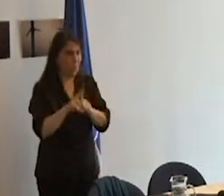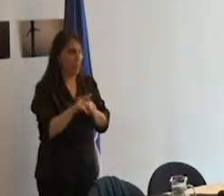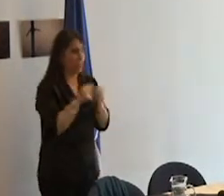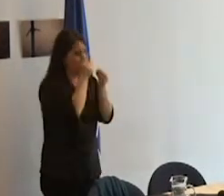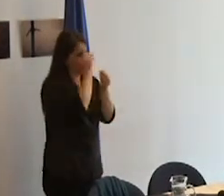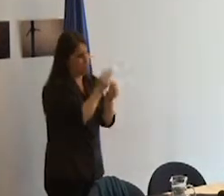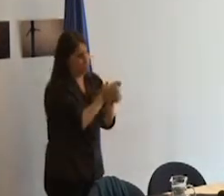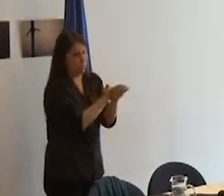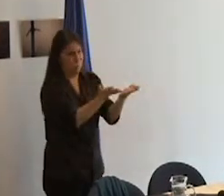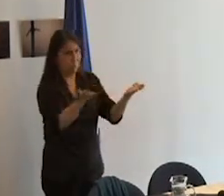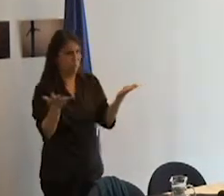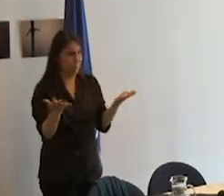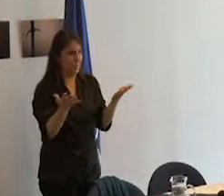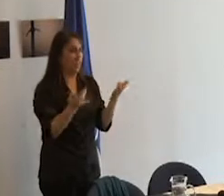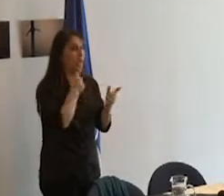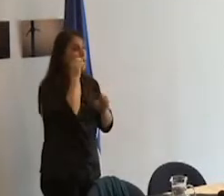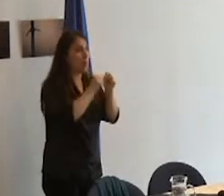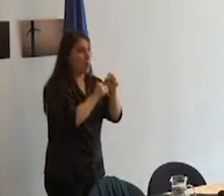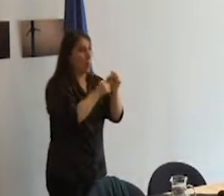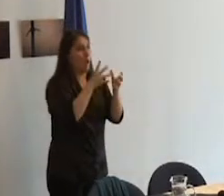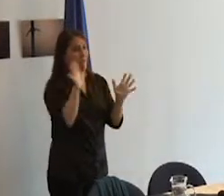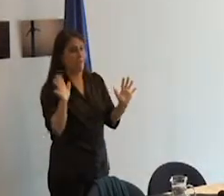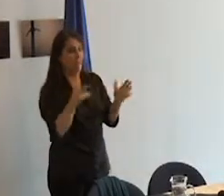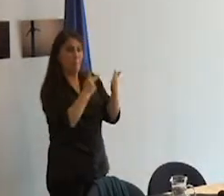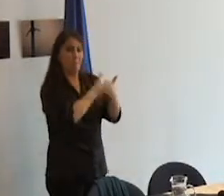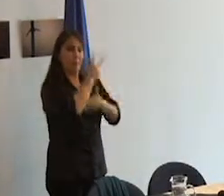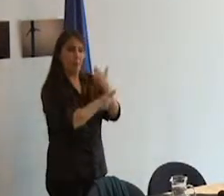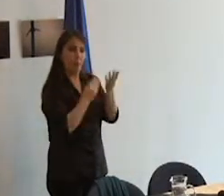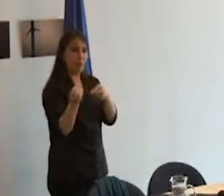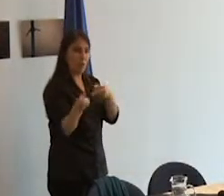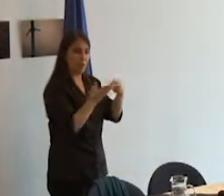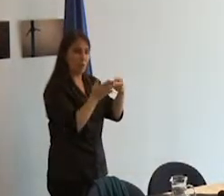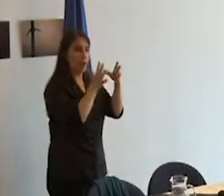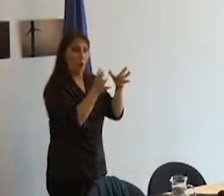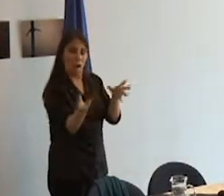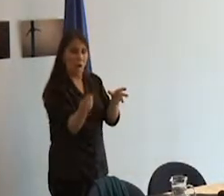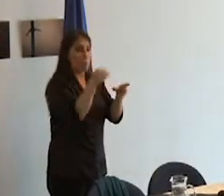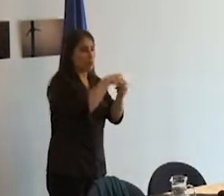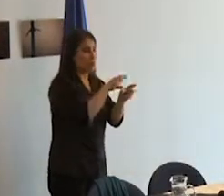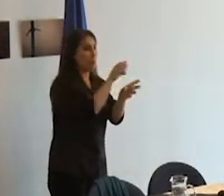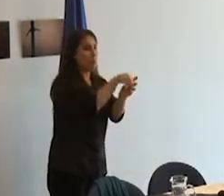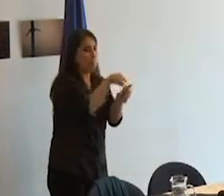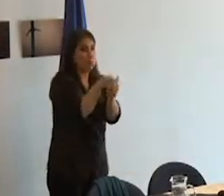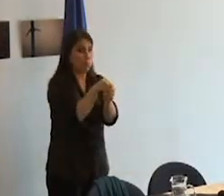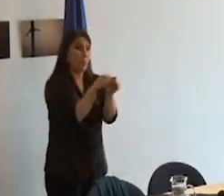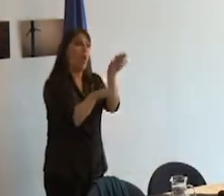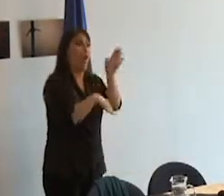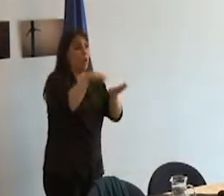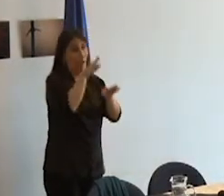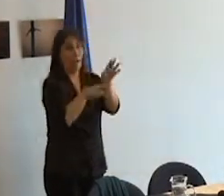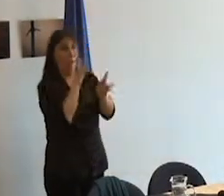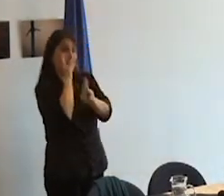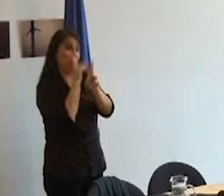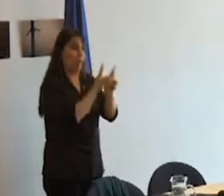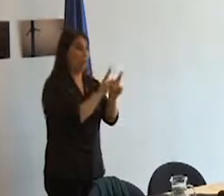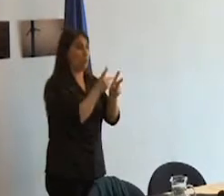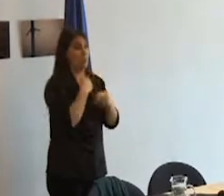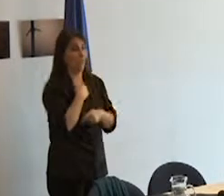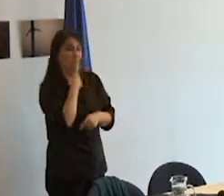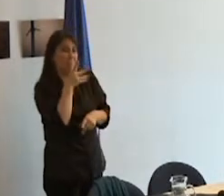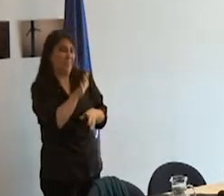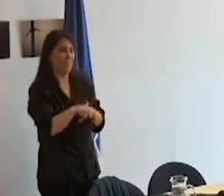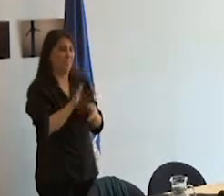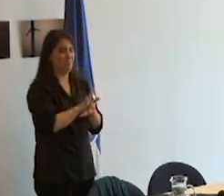que intenta articularlo a proyectos de orden educativo en el que unas veces se reconoce, se folcloriza,